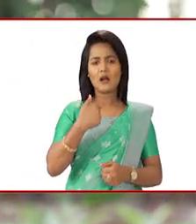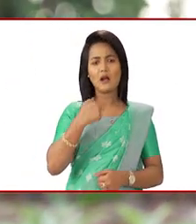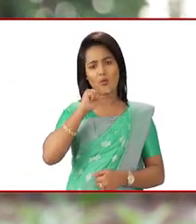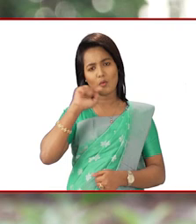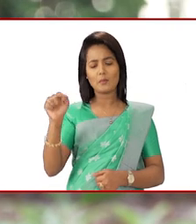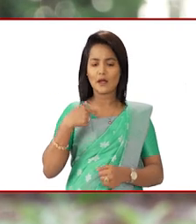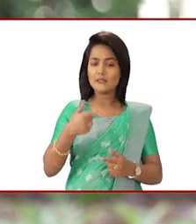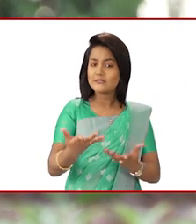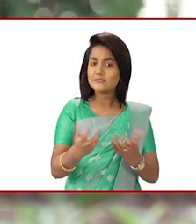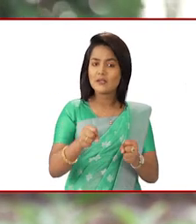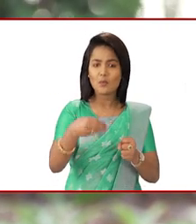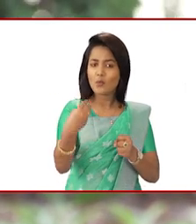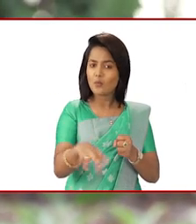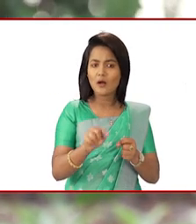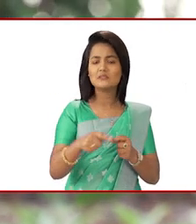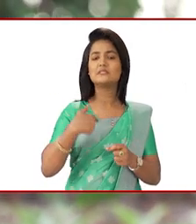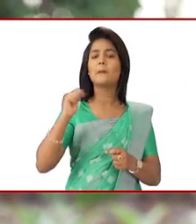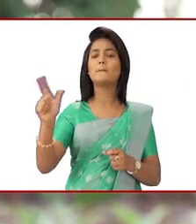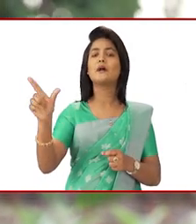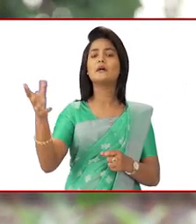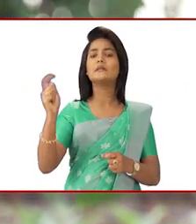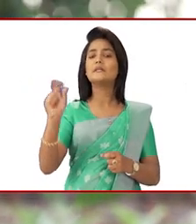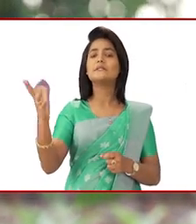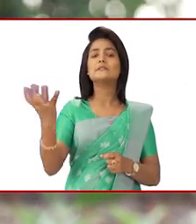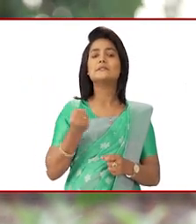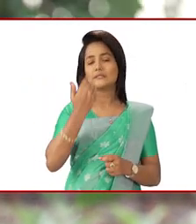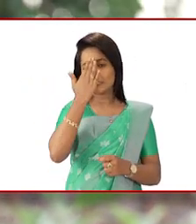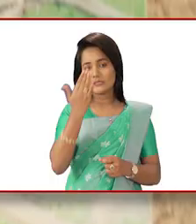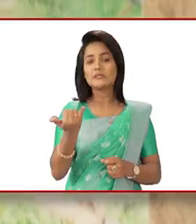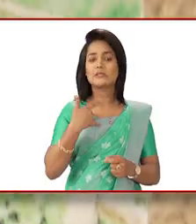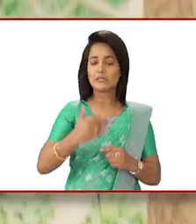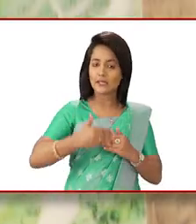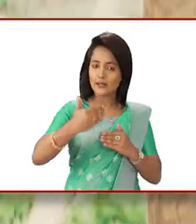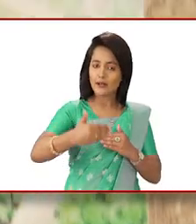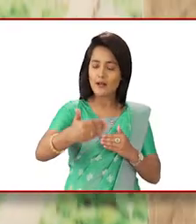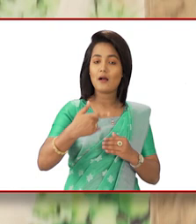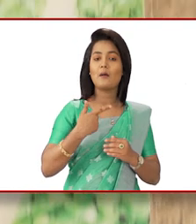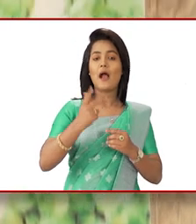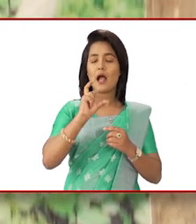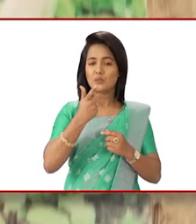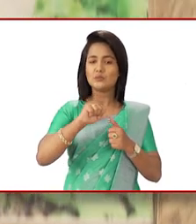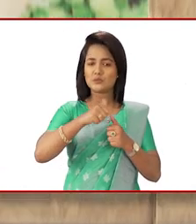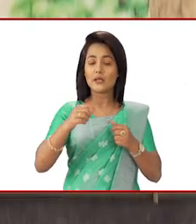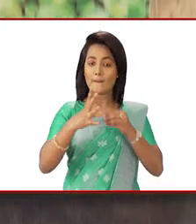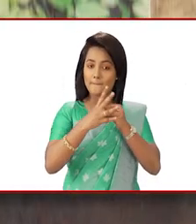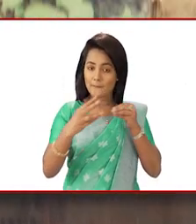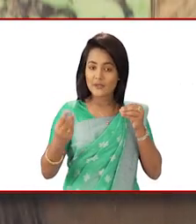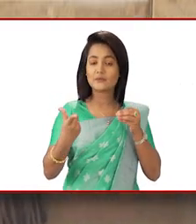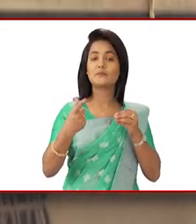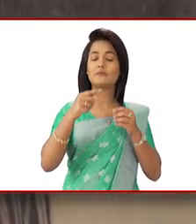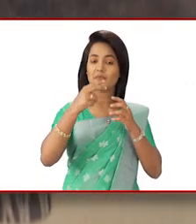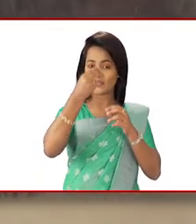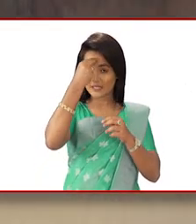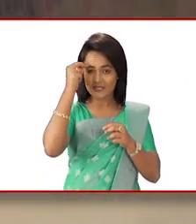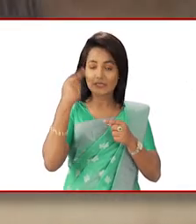সবজি লাগালি তো হয়, আমাদের বাজার থেকে কিনে খাইতে হয় কেন। এইভাবে আস্তে আস্তে সবজি একের পর এক লাগাতি, আজকে বেগুন ঢেঁড়ল